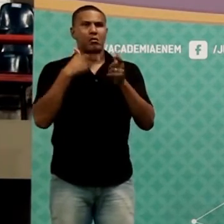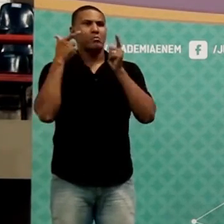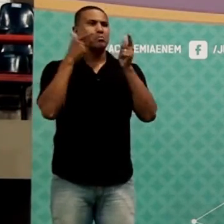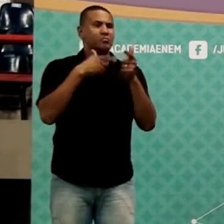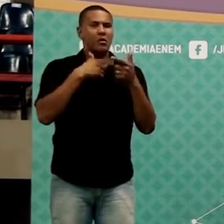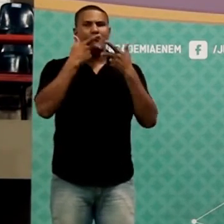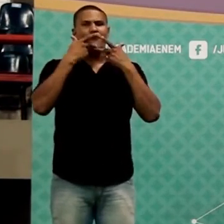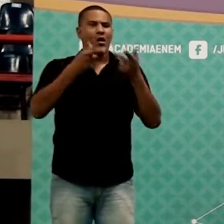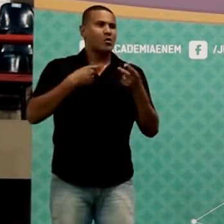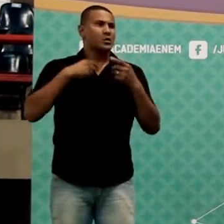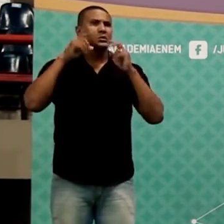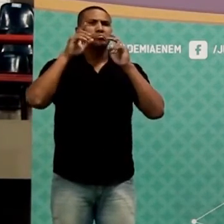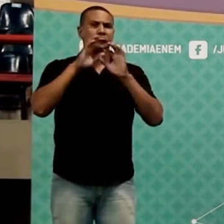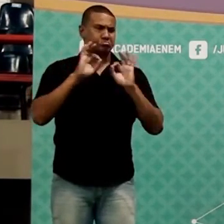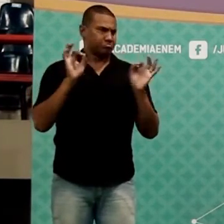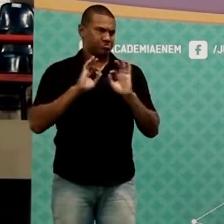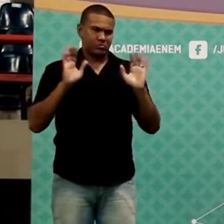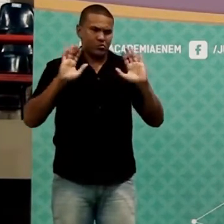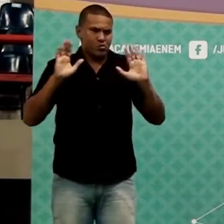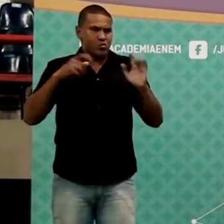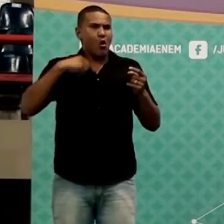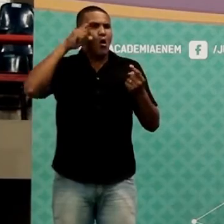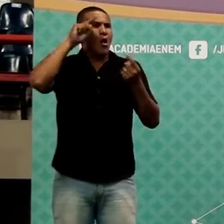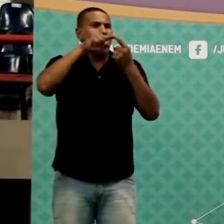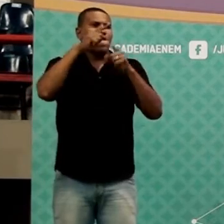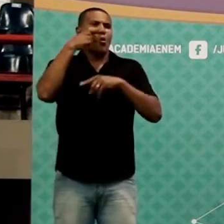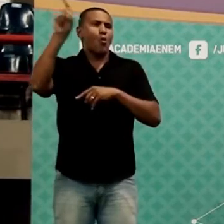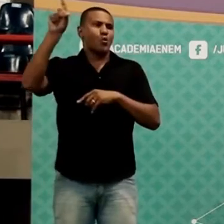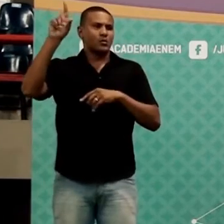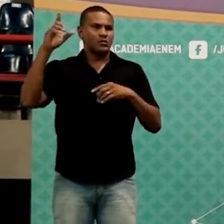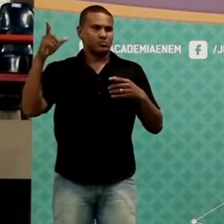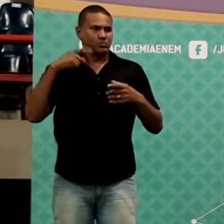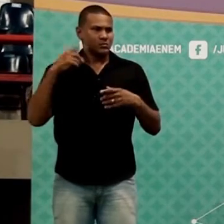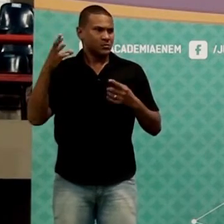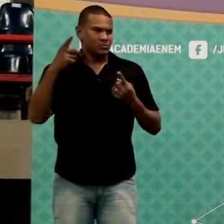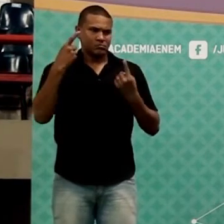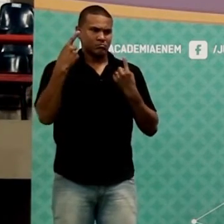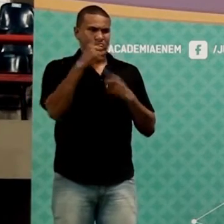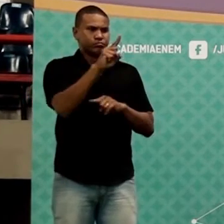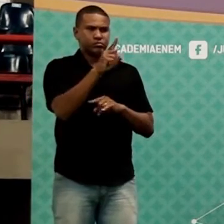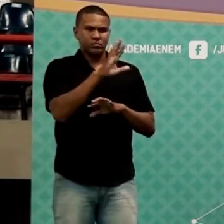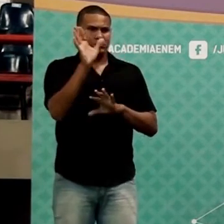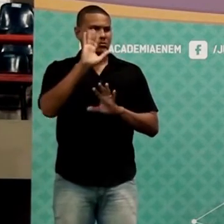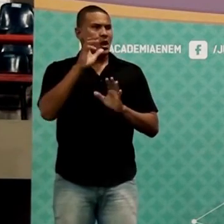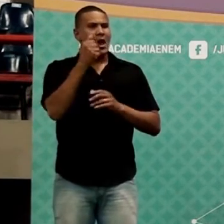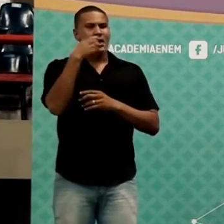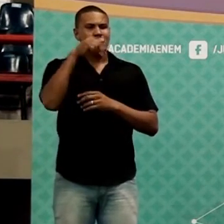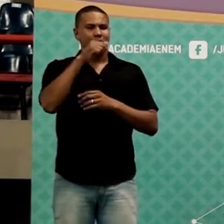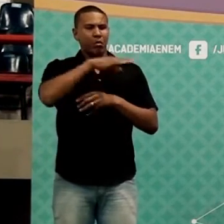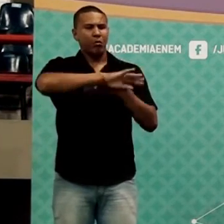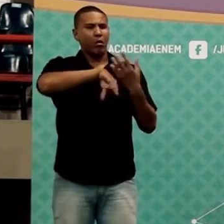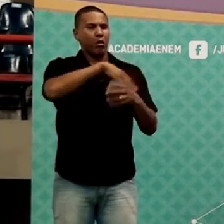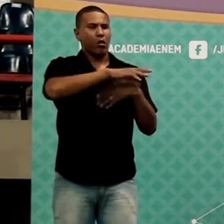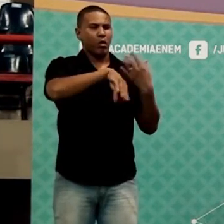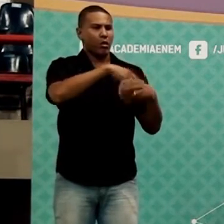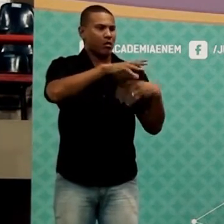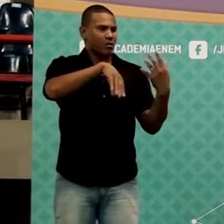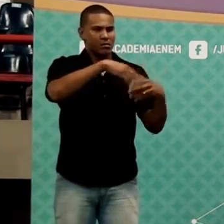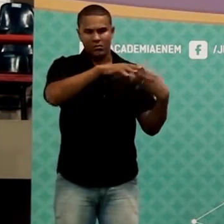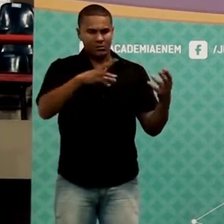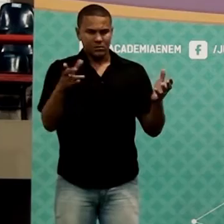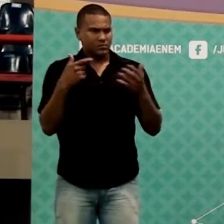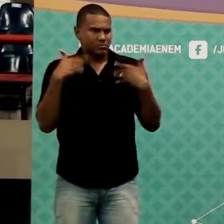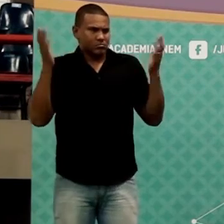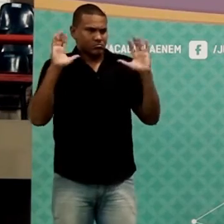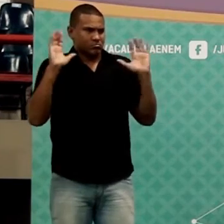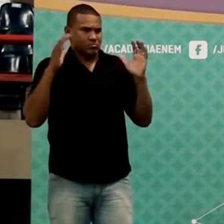Não era o objetivo dele, nunca foi. Lutero foi contra a revolta na Batista. Mas algumas pessoas mais radicais